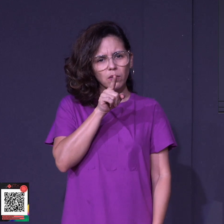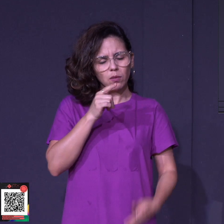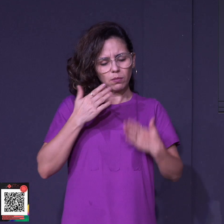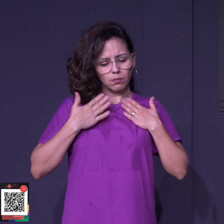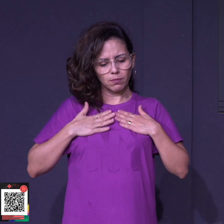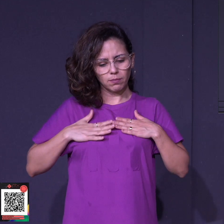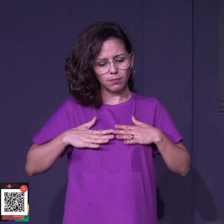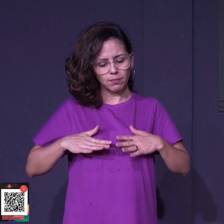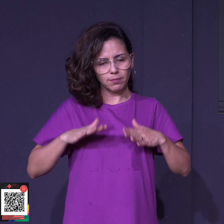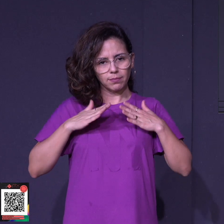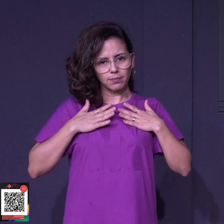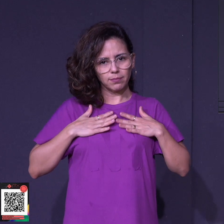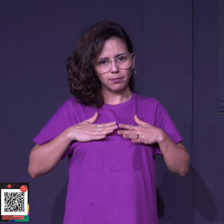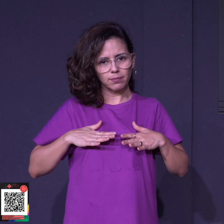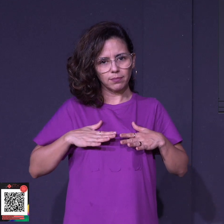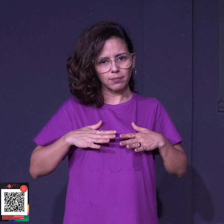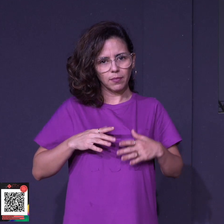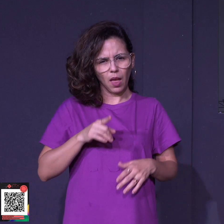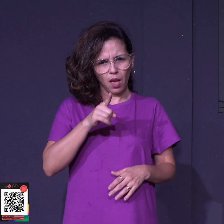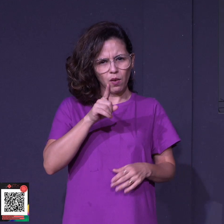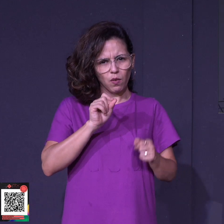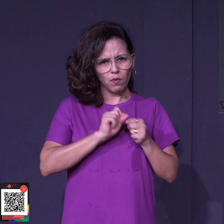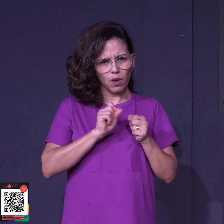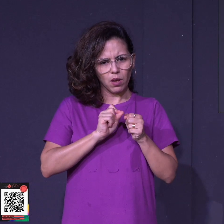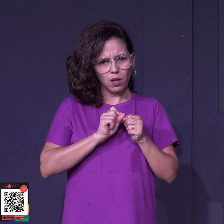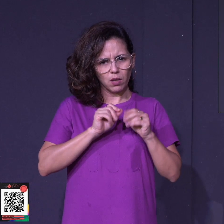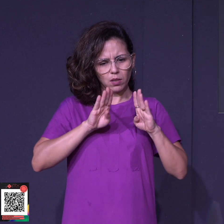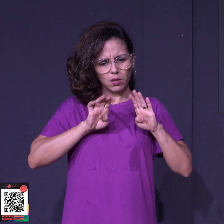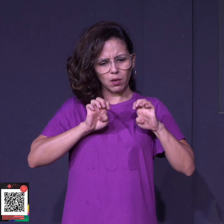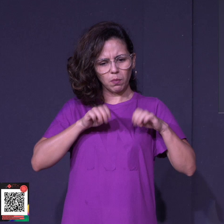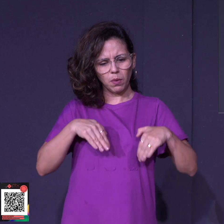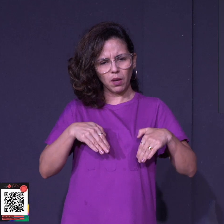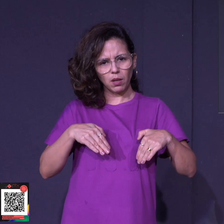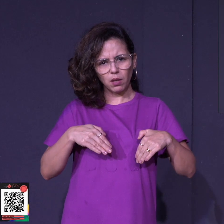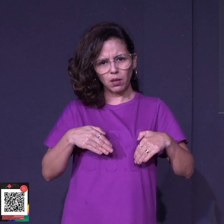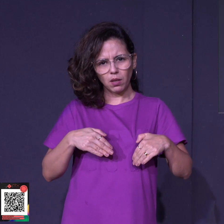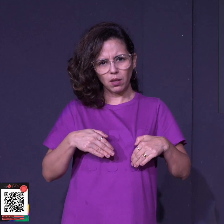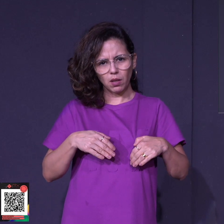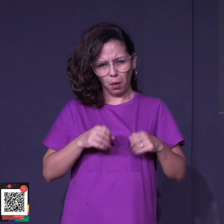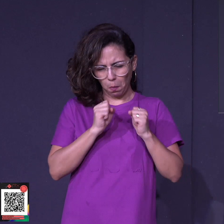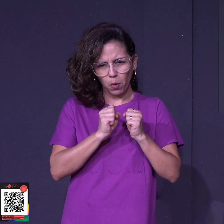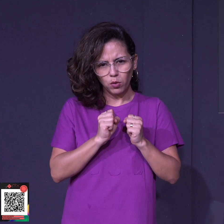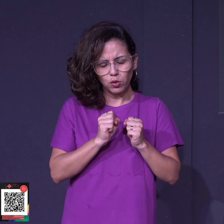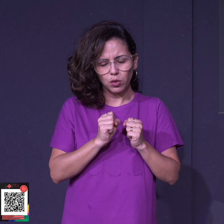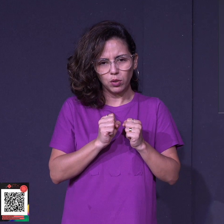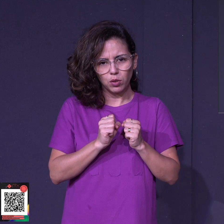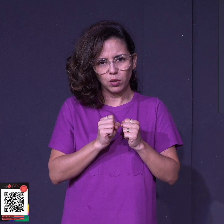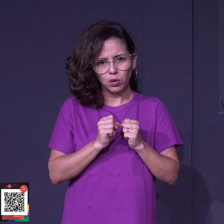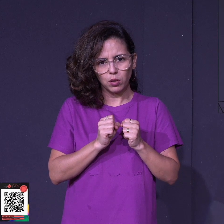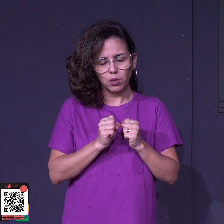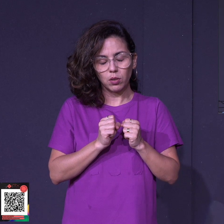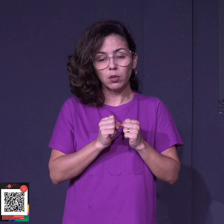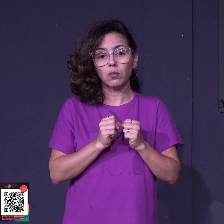aos outros, para que sejam iguais ao vosso Pai que está nos céus.